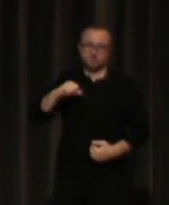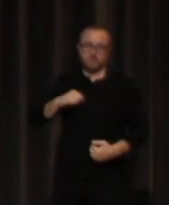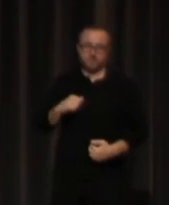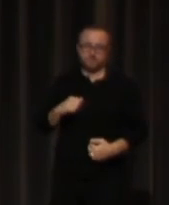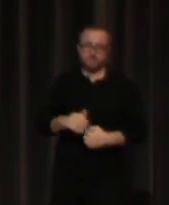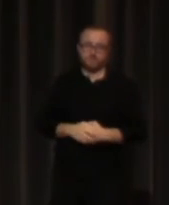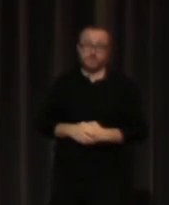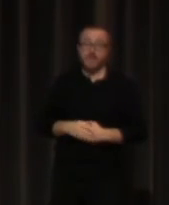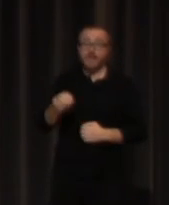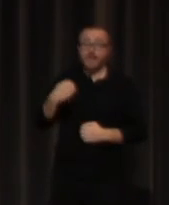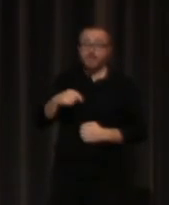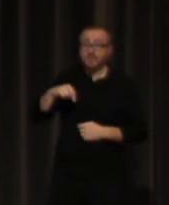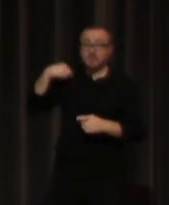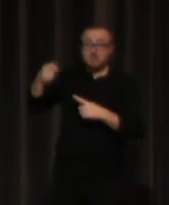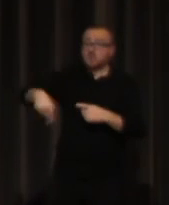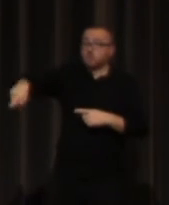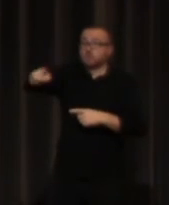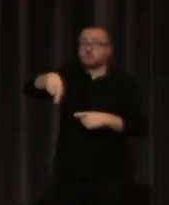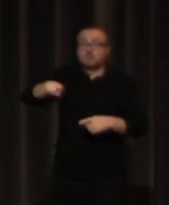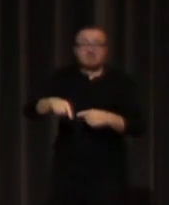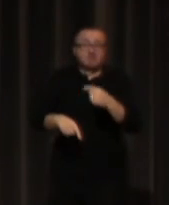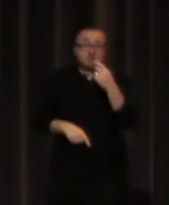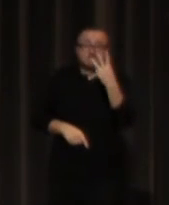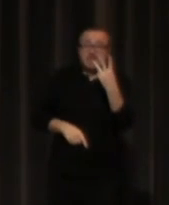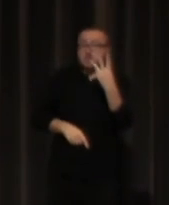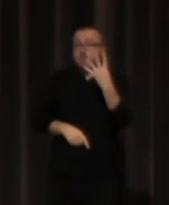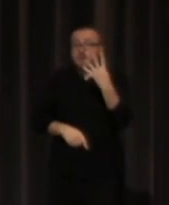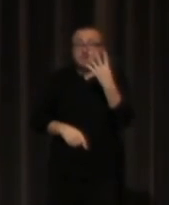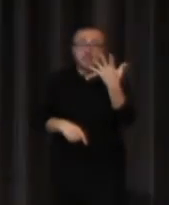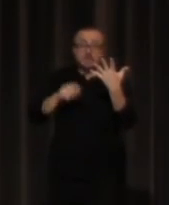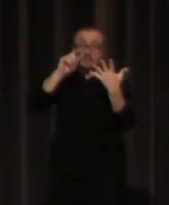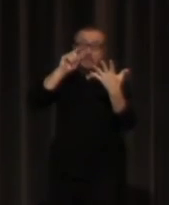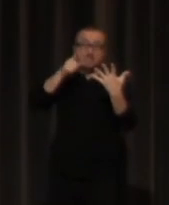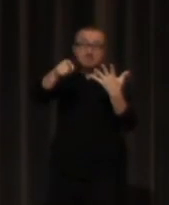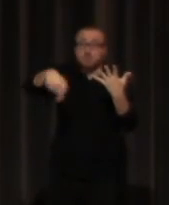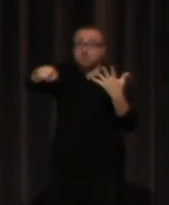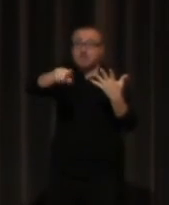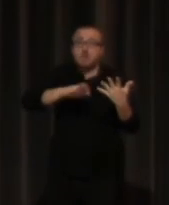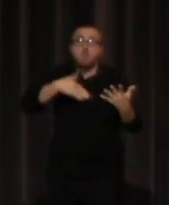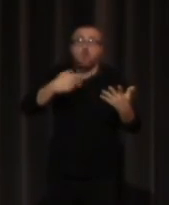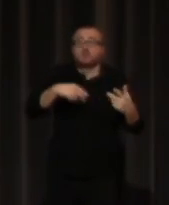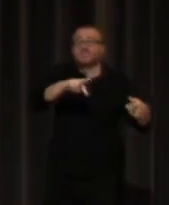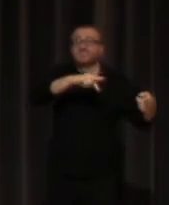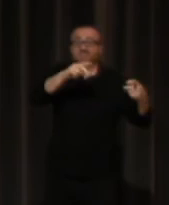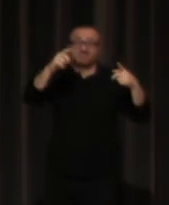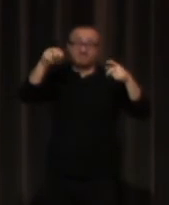el que us trobareu, els que fareu, els 3 o 4 o 5 que fareu o intentareu fer traducció